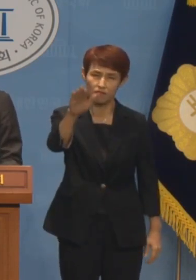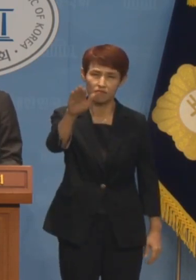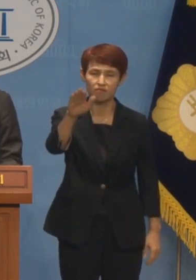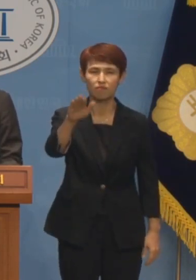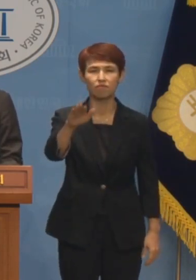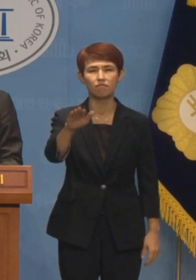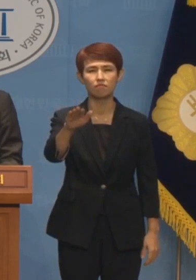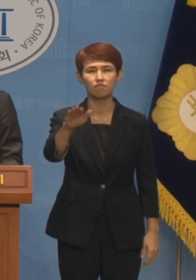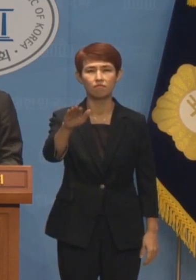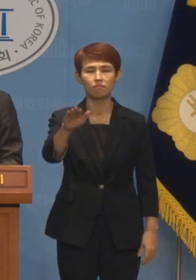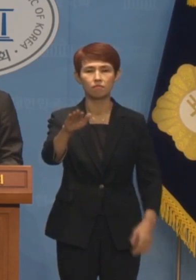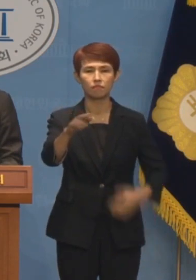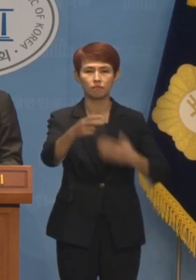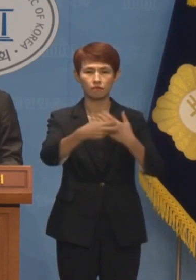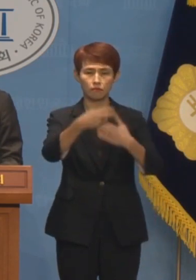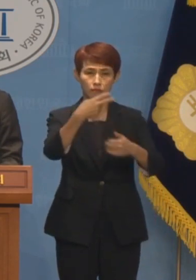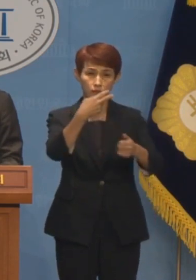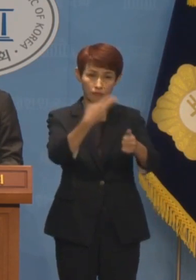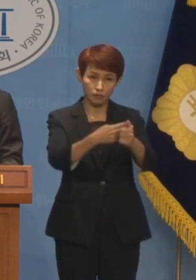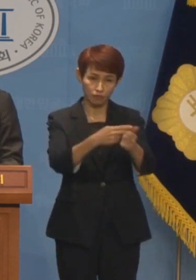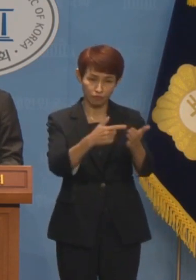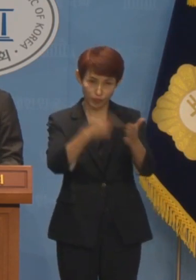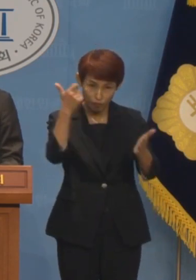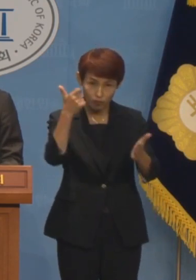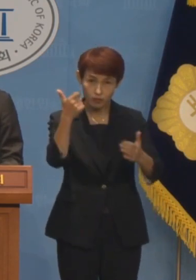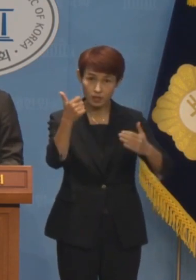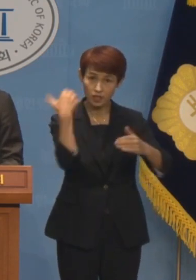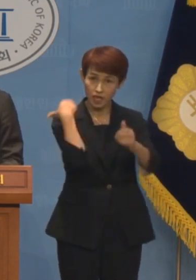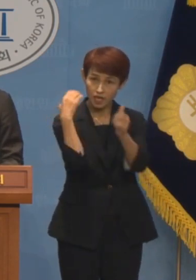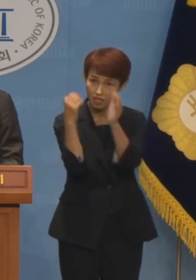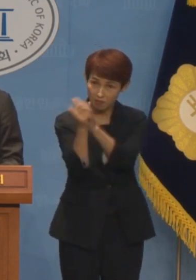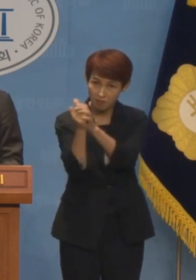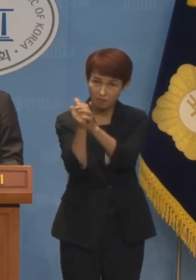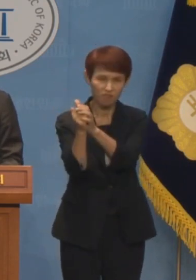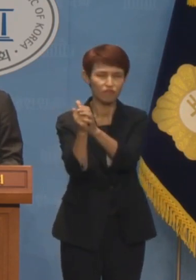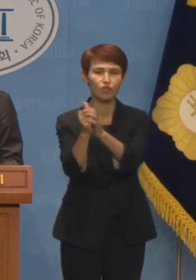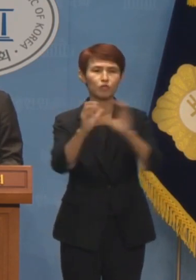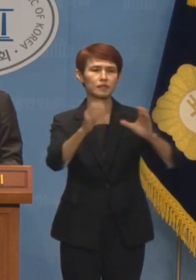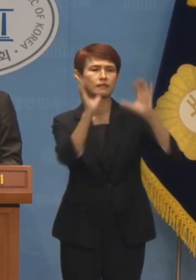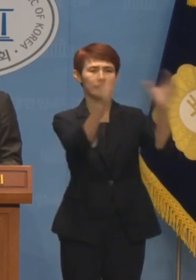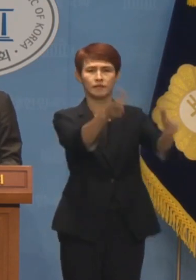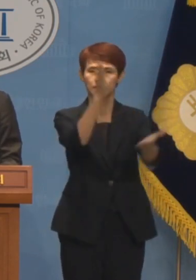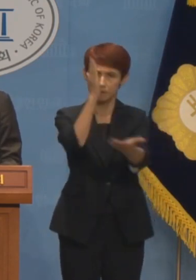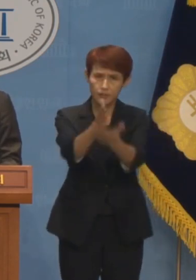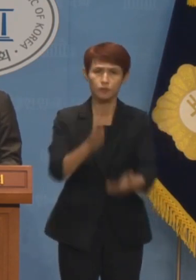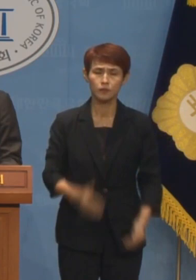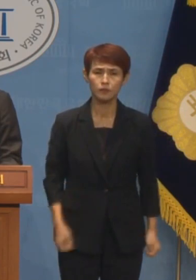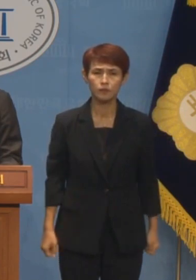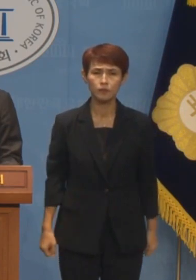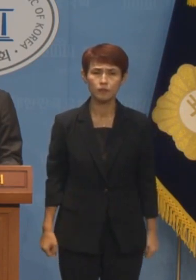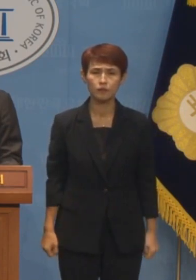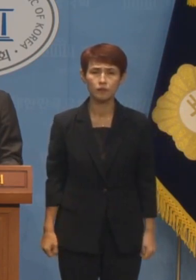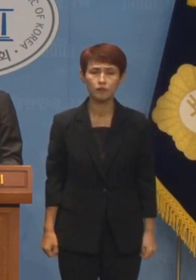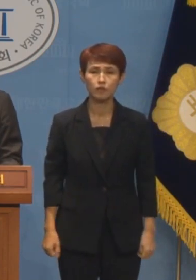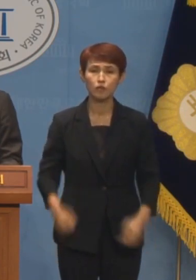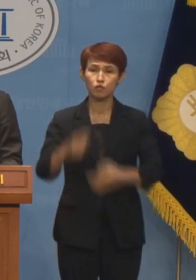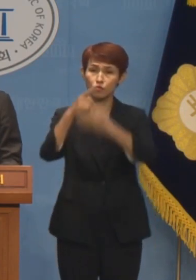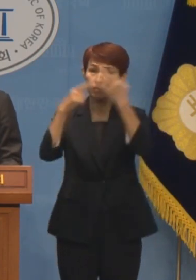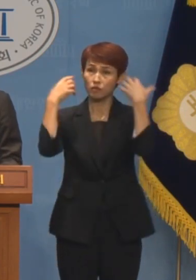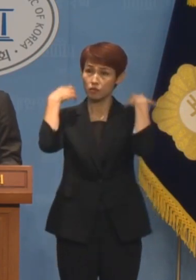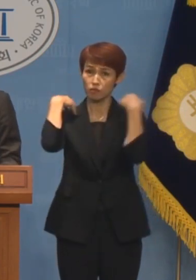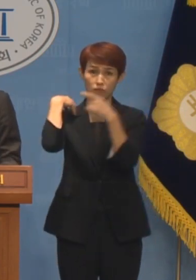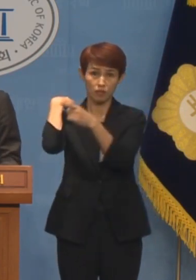자초한 의료 공백의 책임을 국민에게 전가하지 마십시오. 윤석열